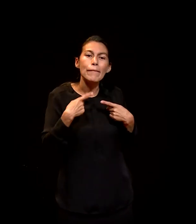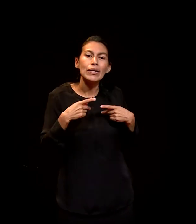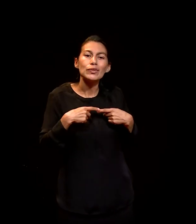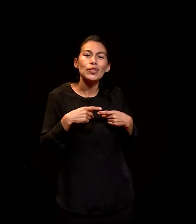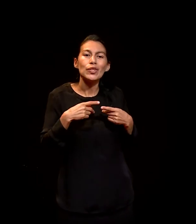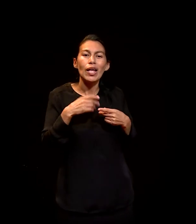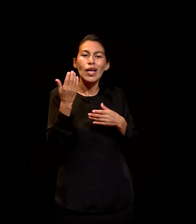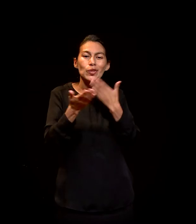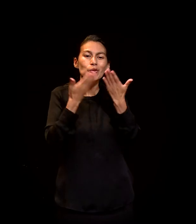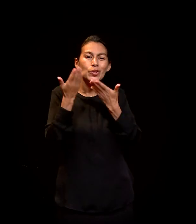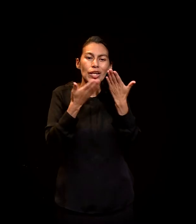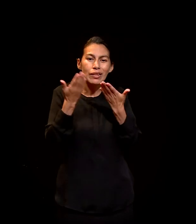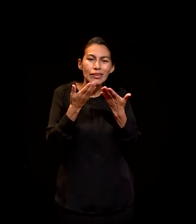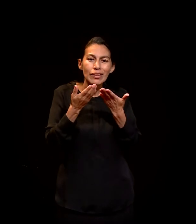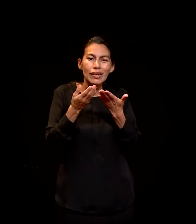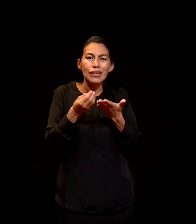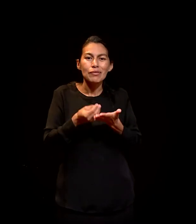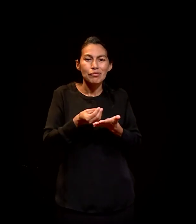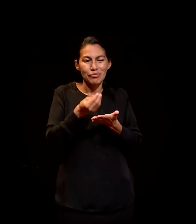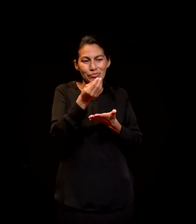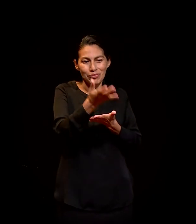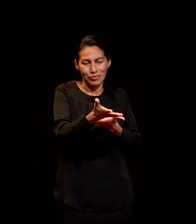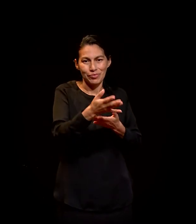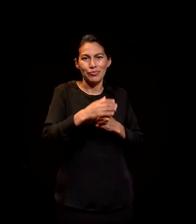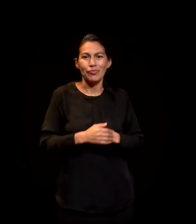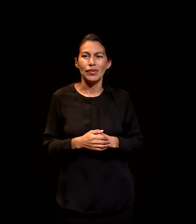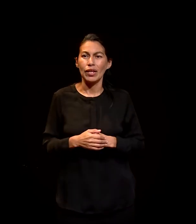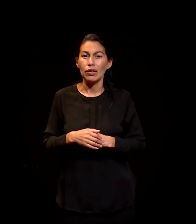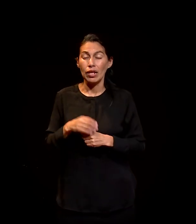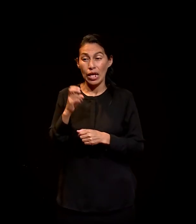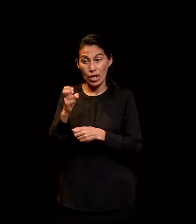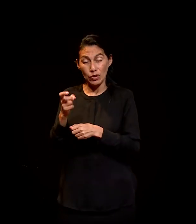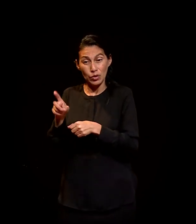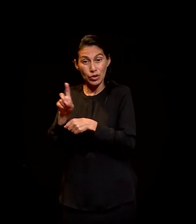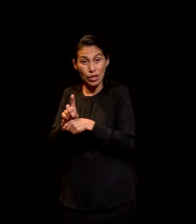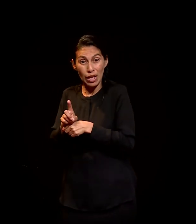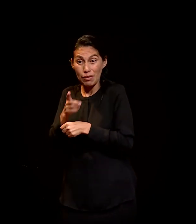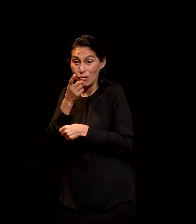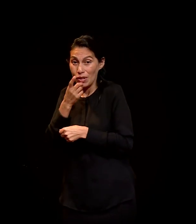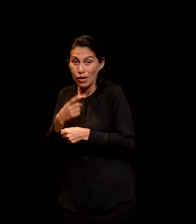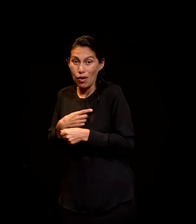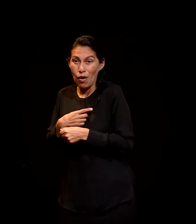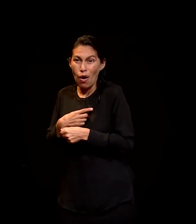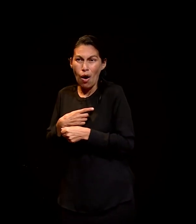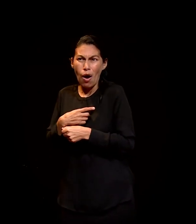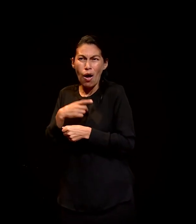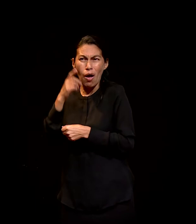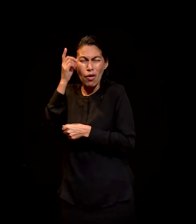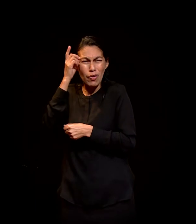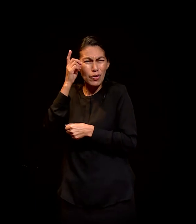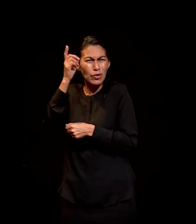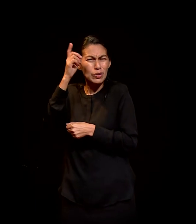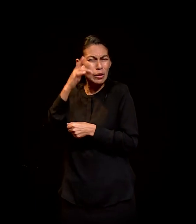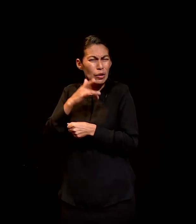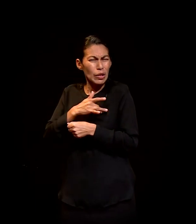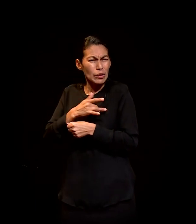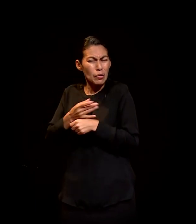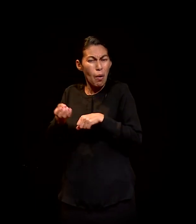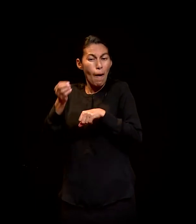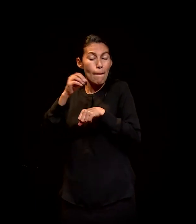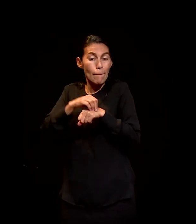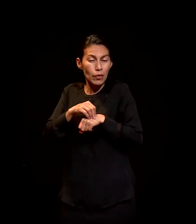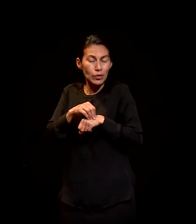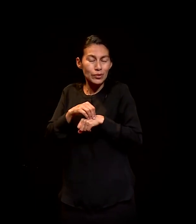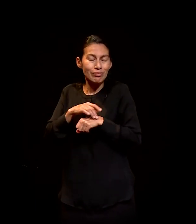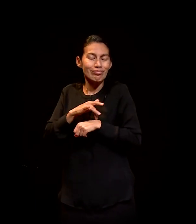justamente en esos días pues yo le escribí y ella me dice como tú me dijiste que sí dios le puso en su corazón yo sentí que